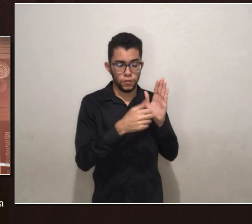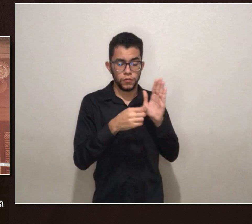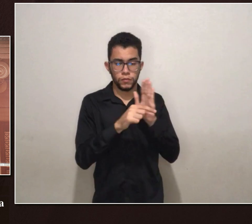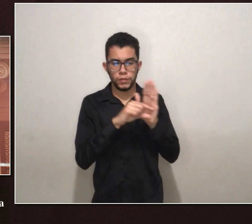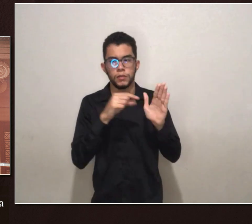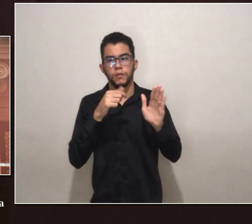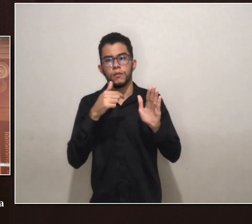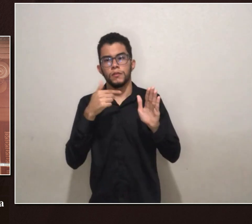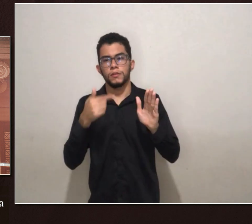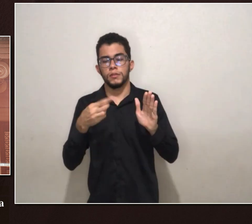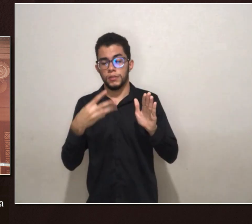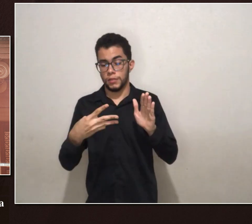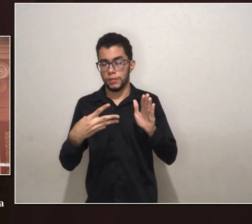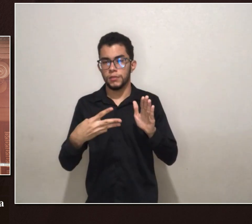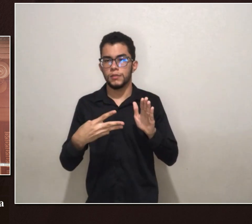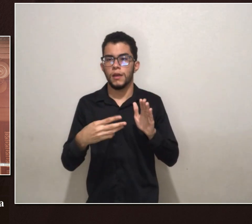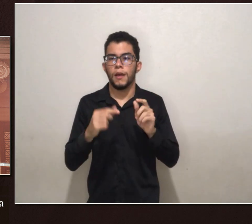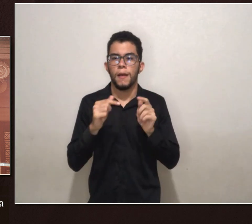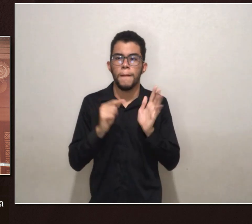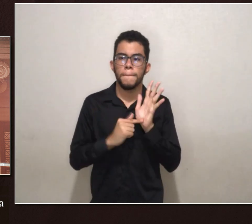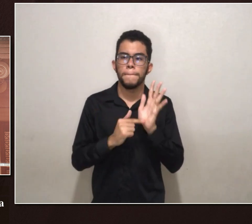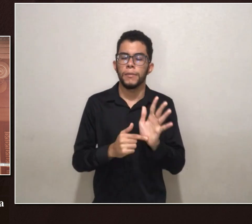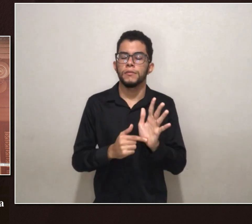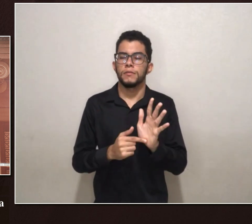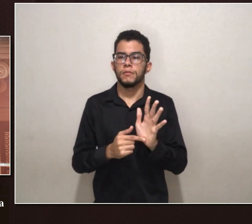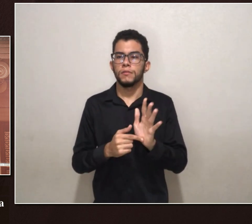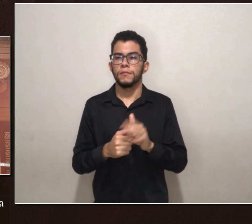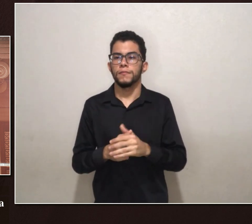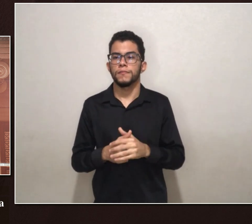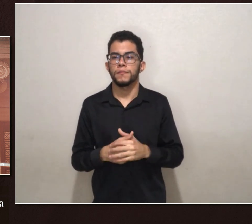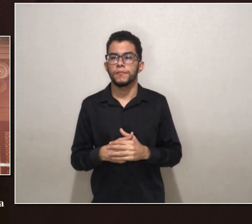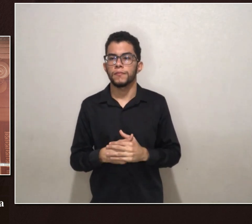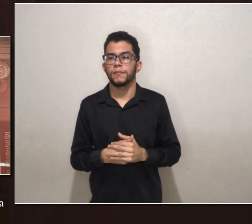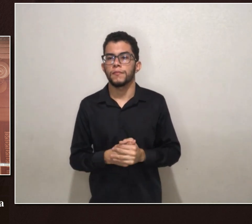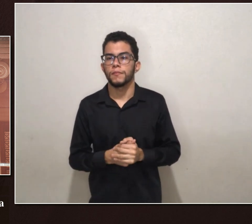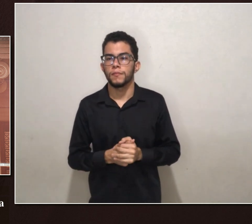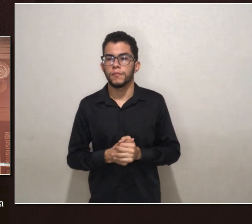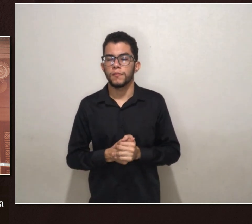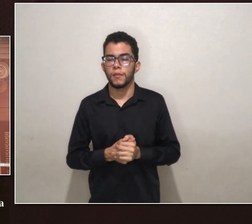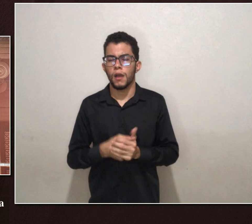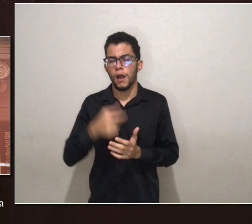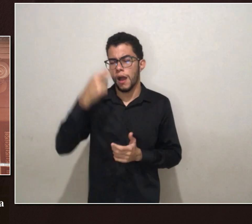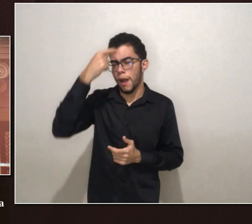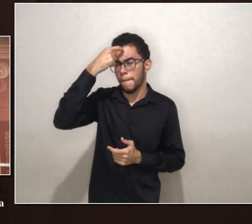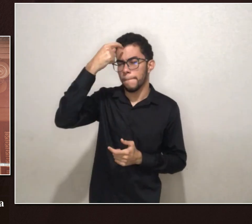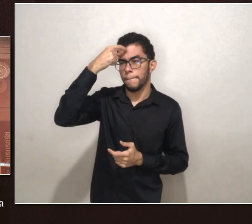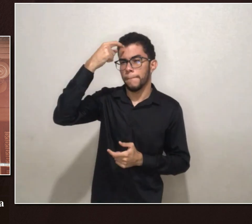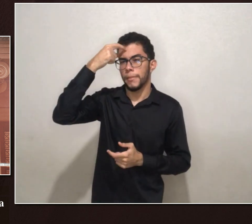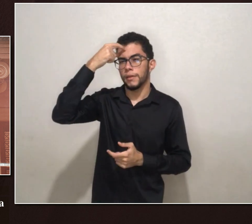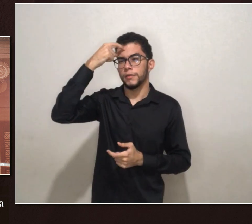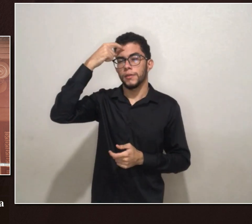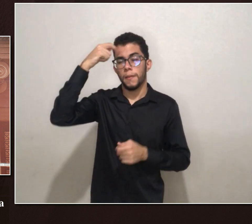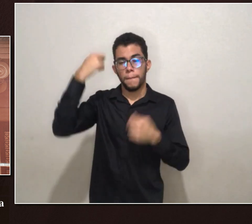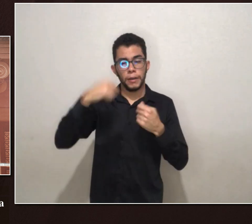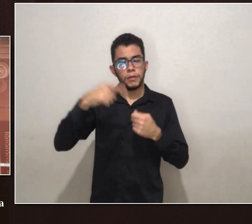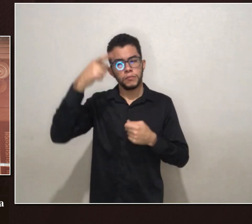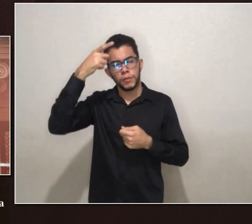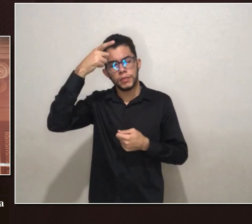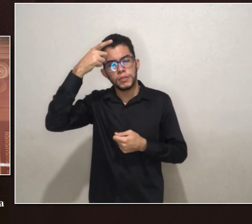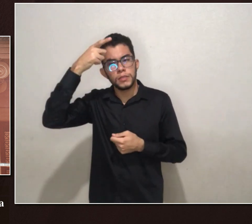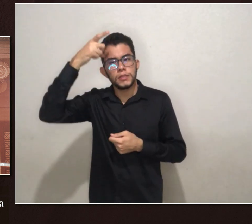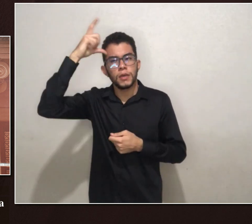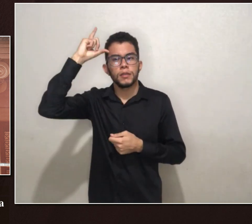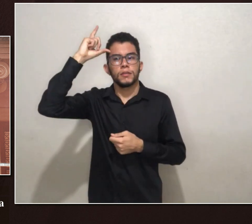sua astúcia, também seja corrompida a vossa mente. Quando a nossa mente é